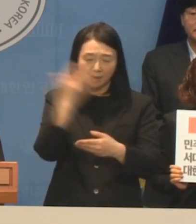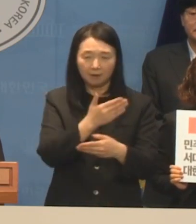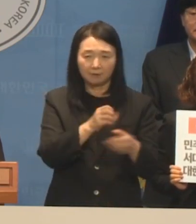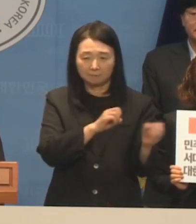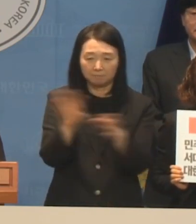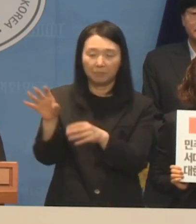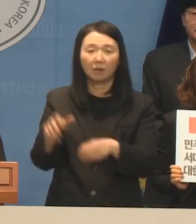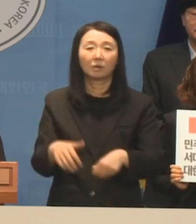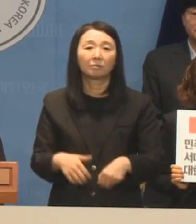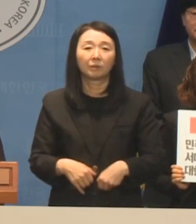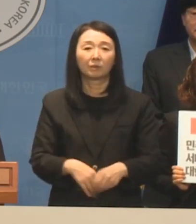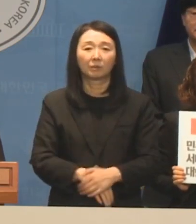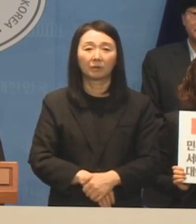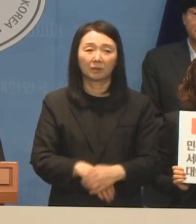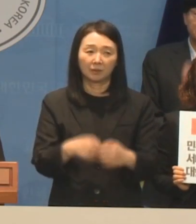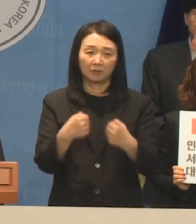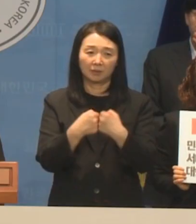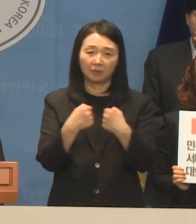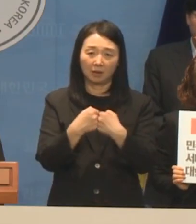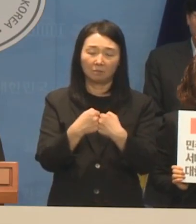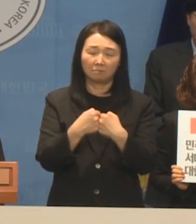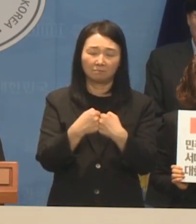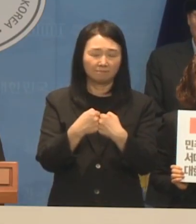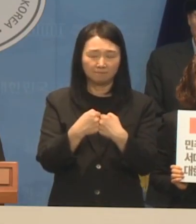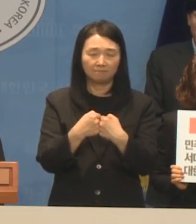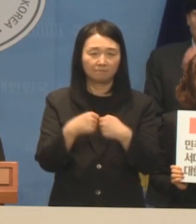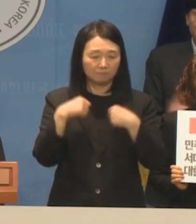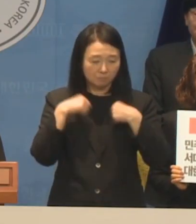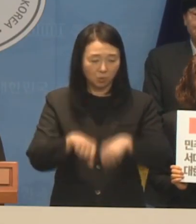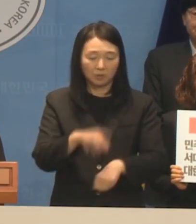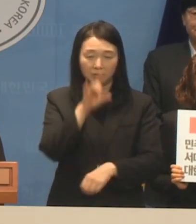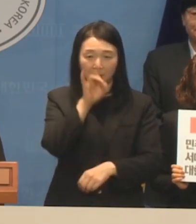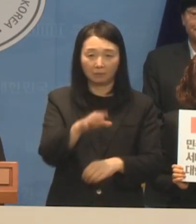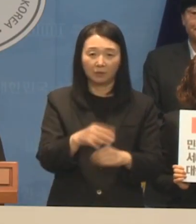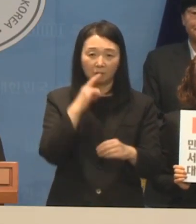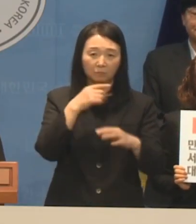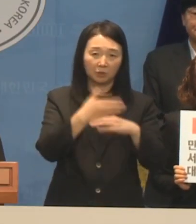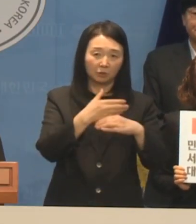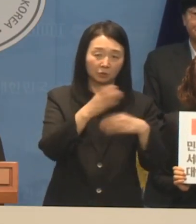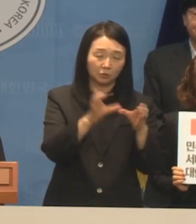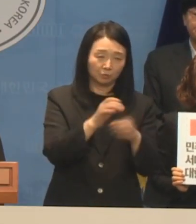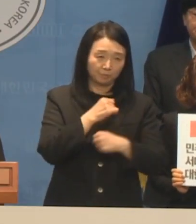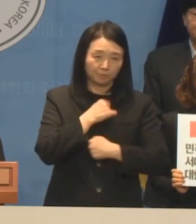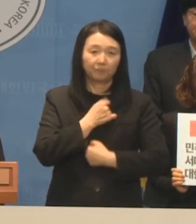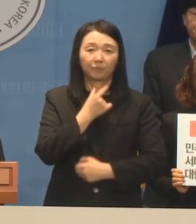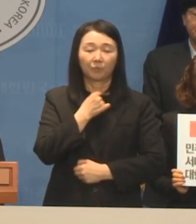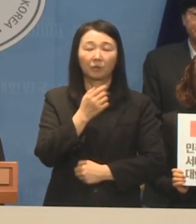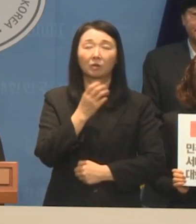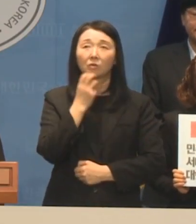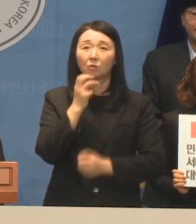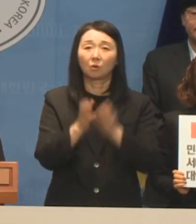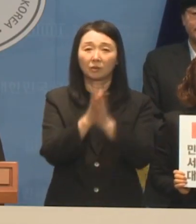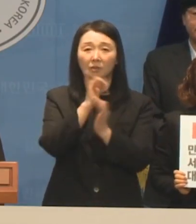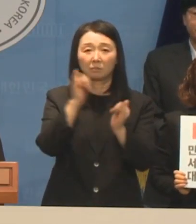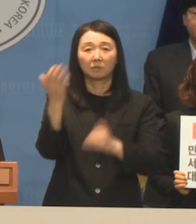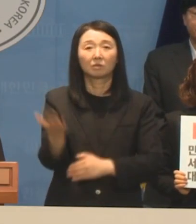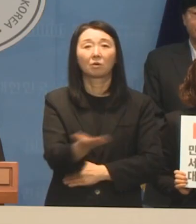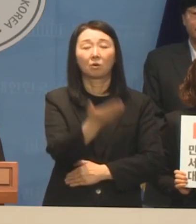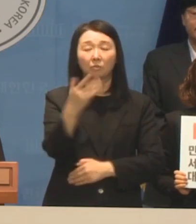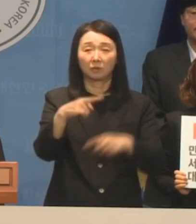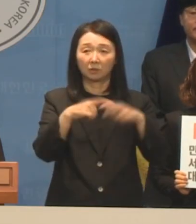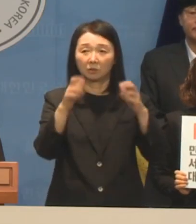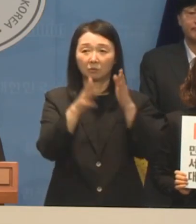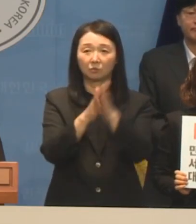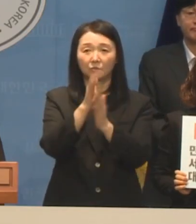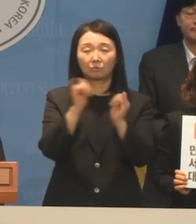세력입니다. 이 싸움에서 결코 물러설 수 없습니다. 민주주의를 지키고자 하는 서울 시민 여러분, 서대문